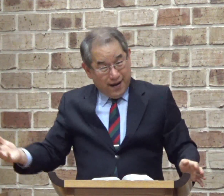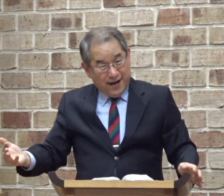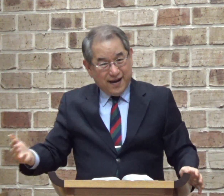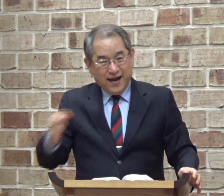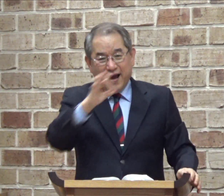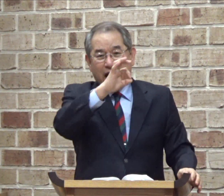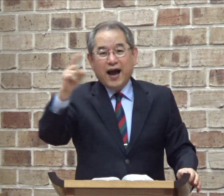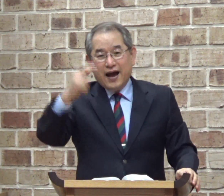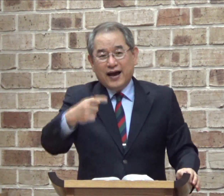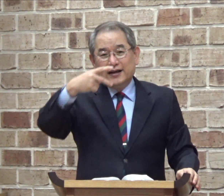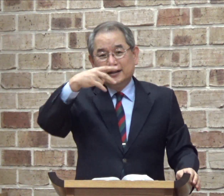우리 서울농합교회에